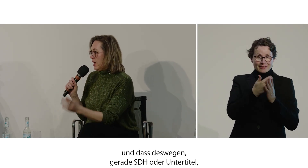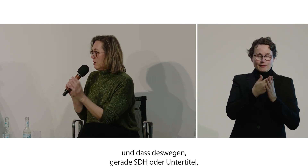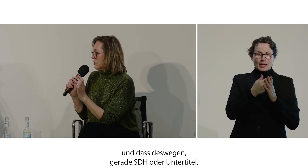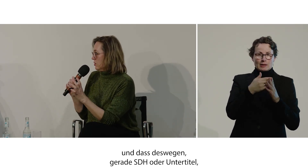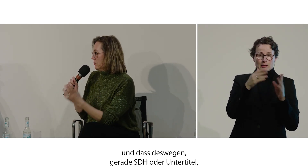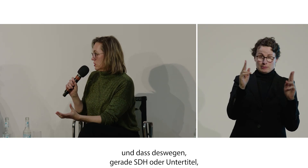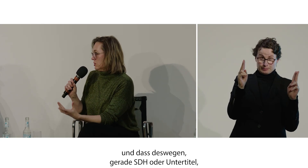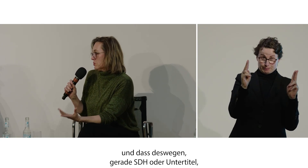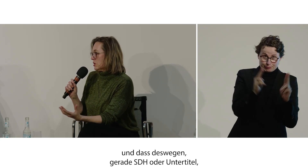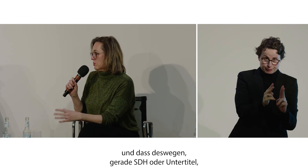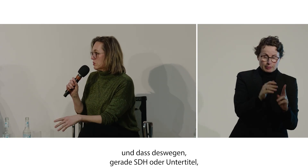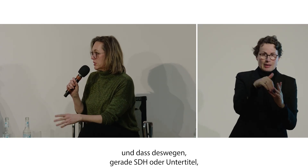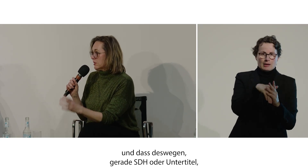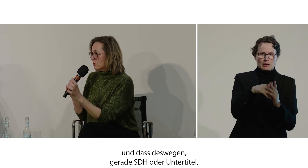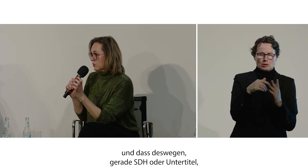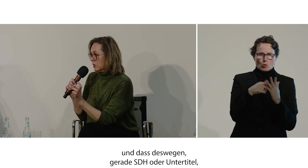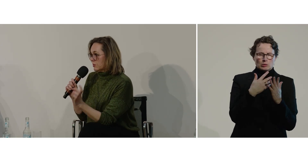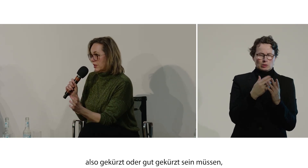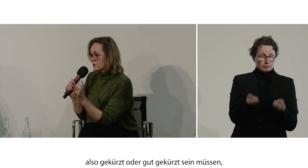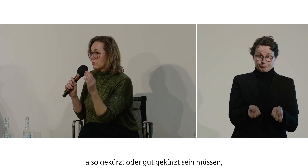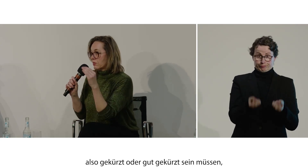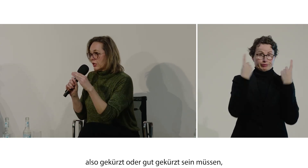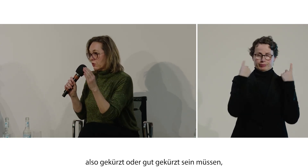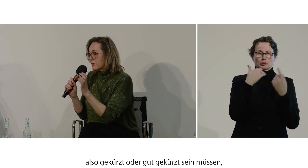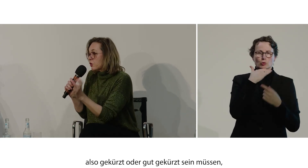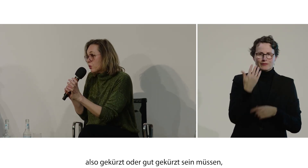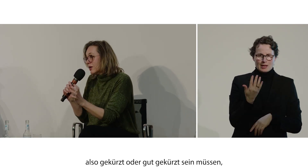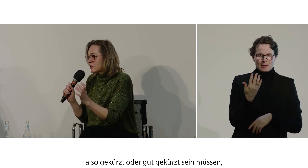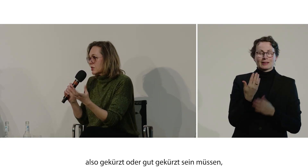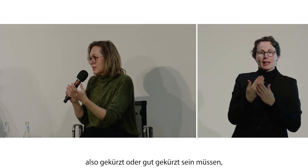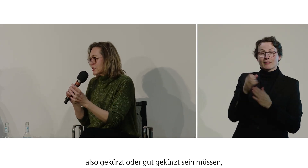SDH oder auch Untertitel gut